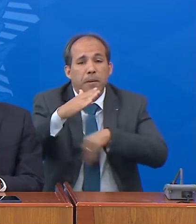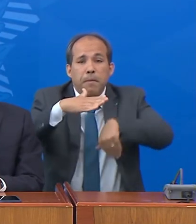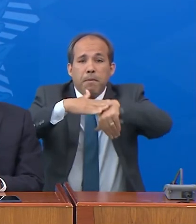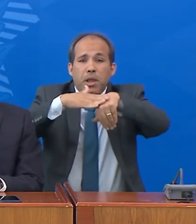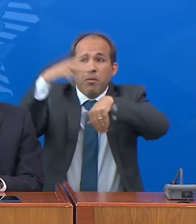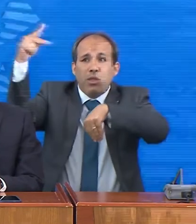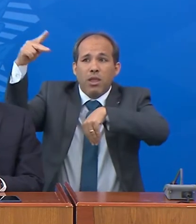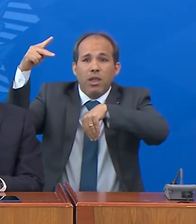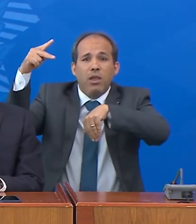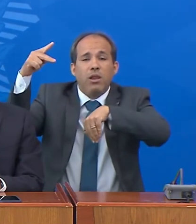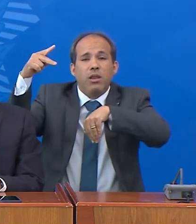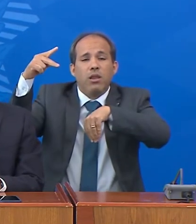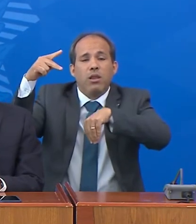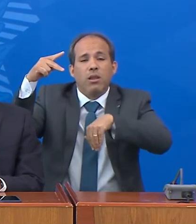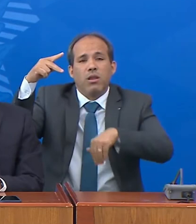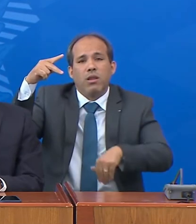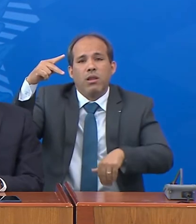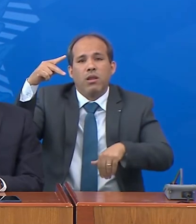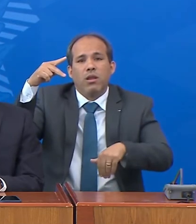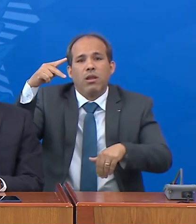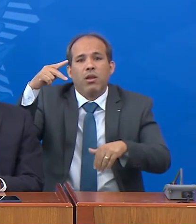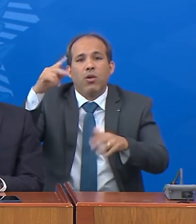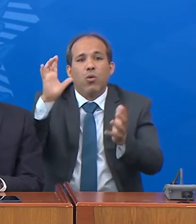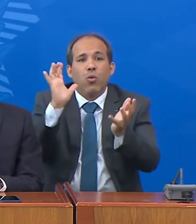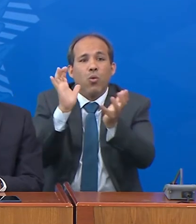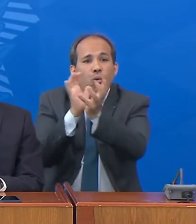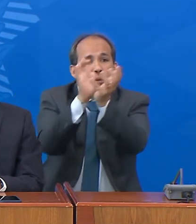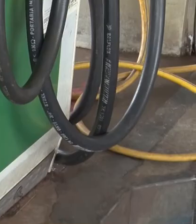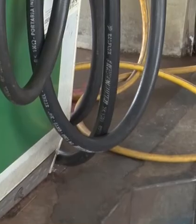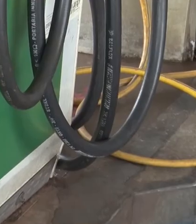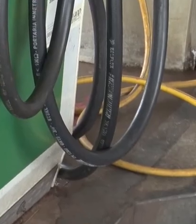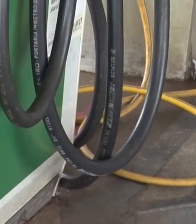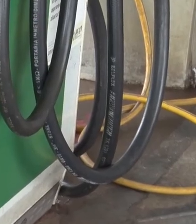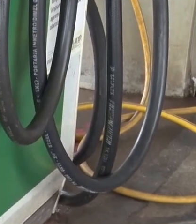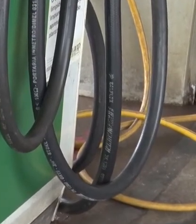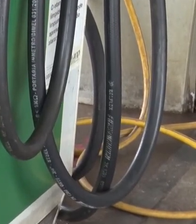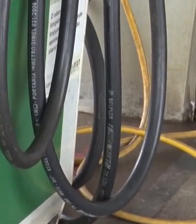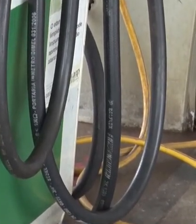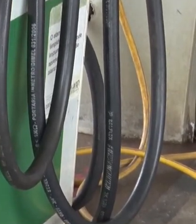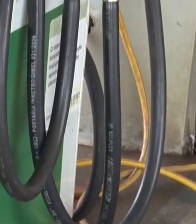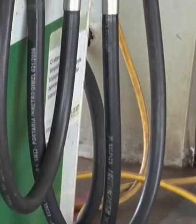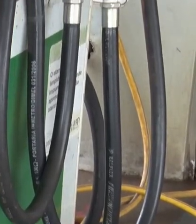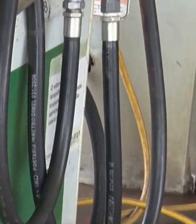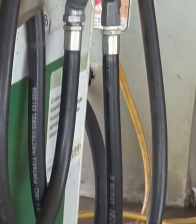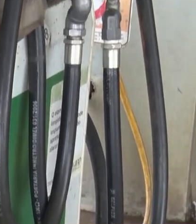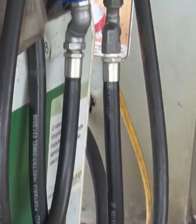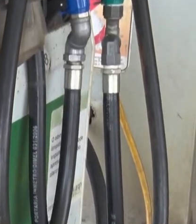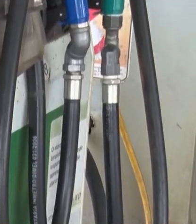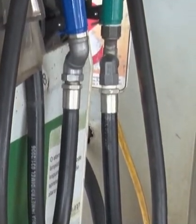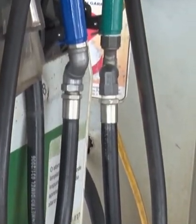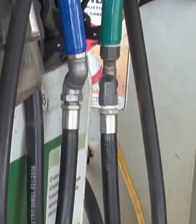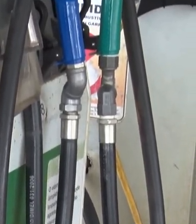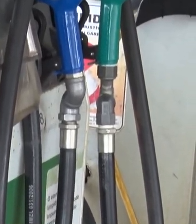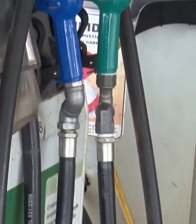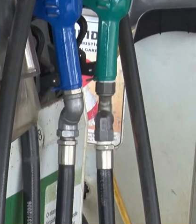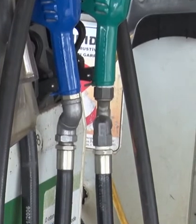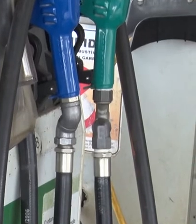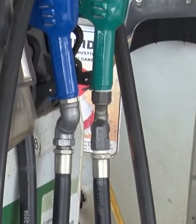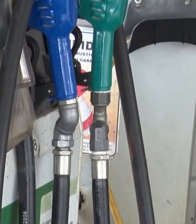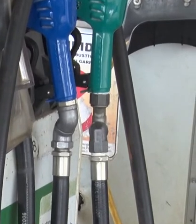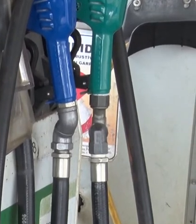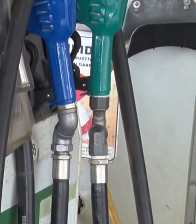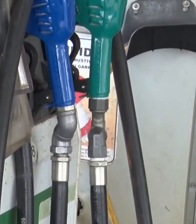as respectivas assembleias legislativas. No entanto, o presidente da estatal, Roberto Castelo